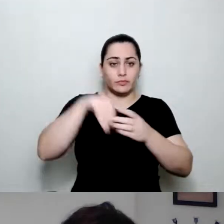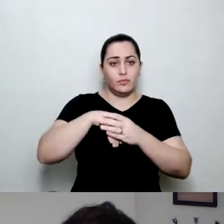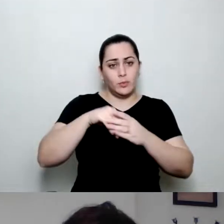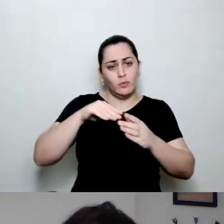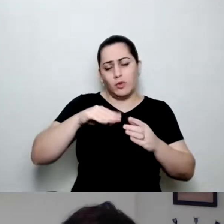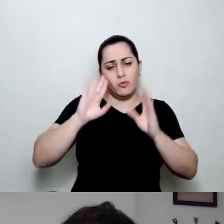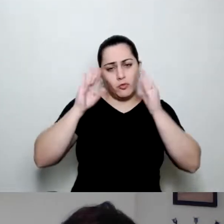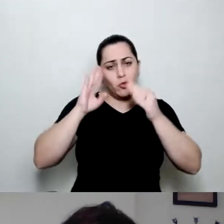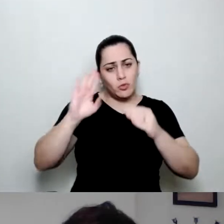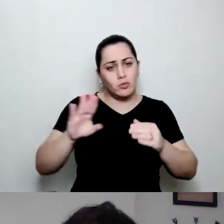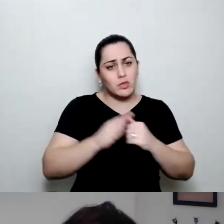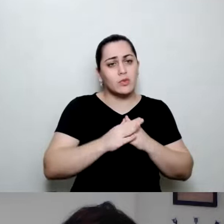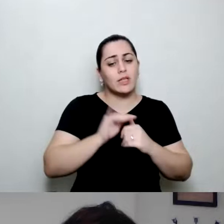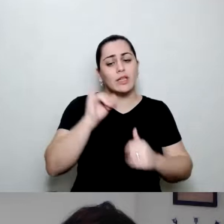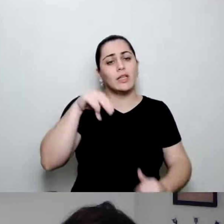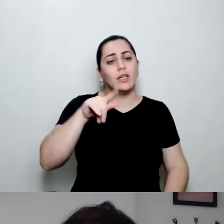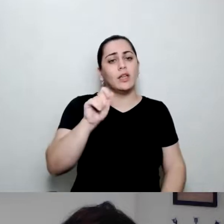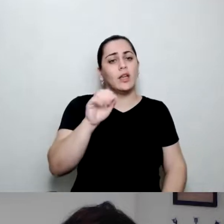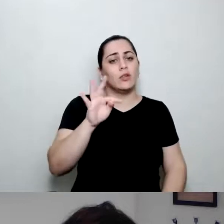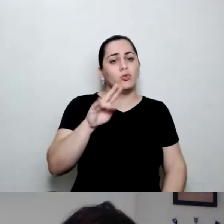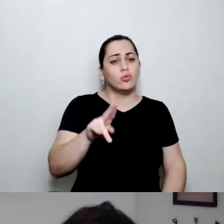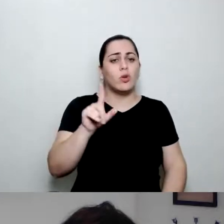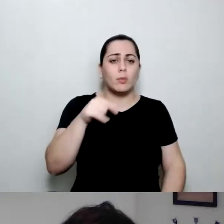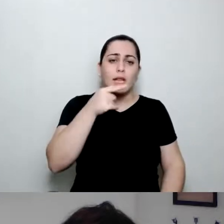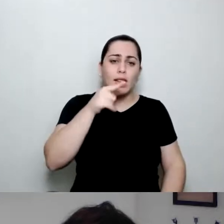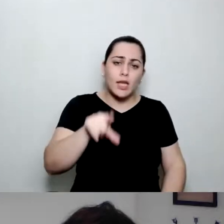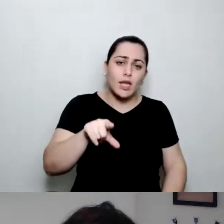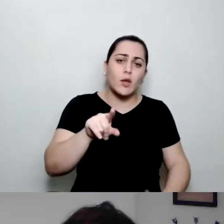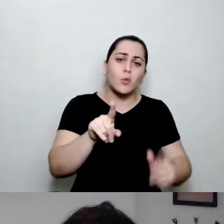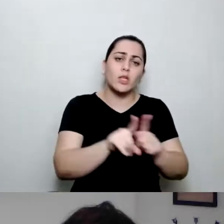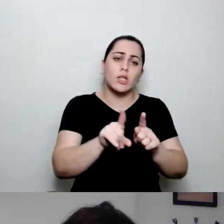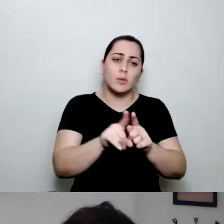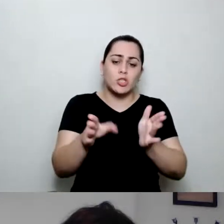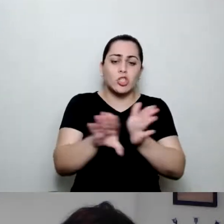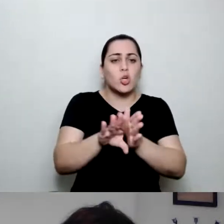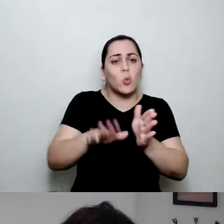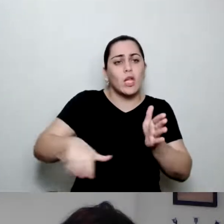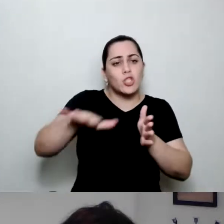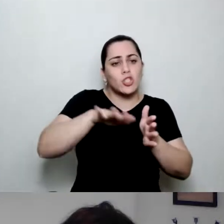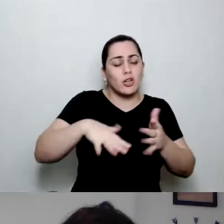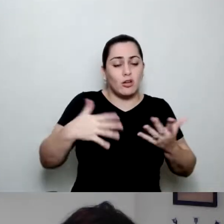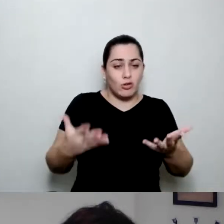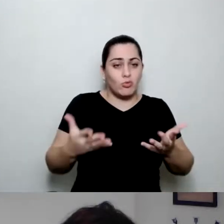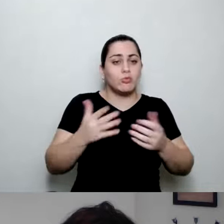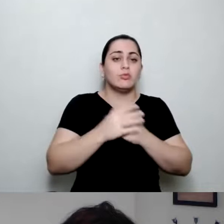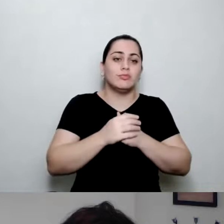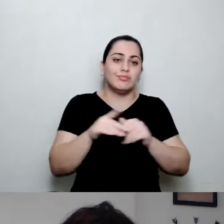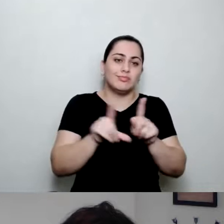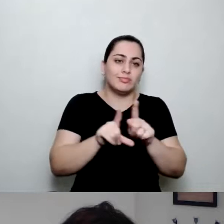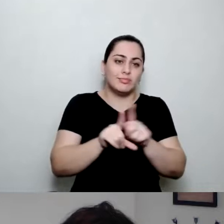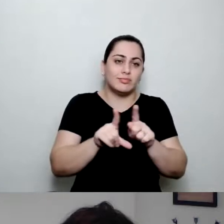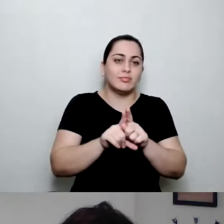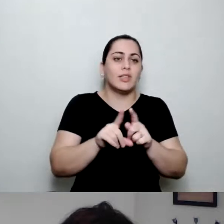Mas lembrando que o Nhengatu ele mesmo foi uma língua que chegou naquela região, né? Então, ela também não é